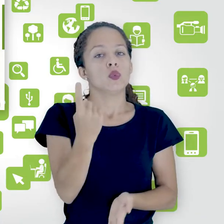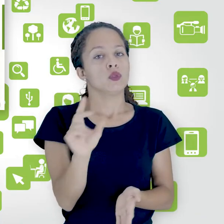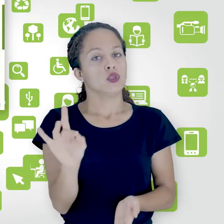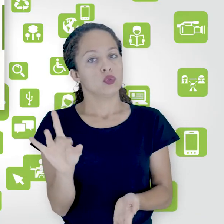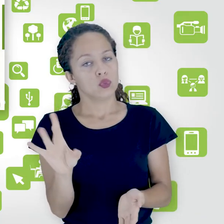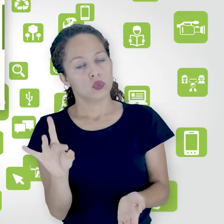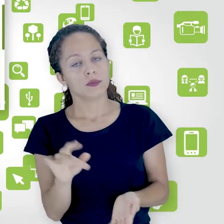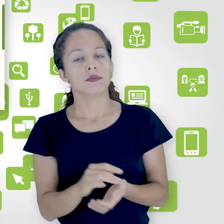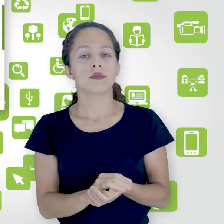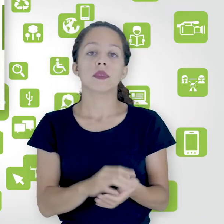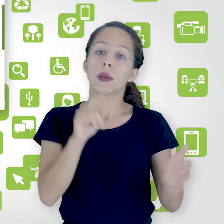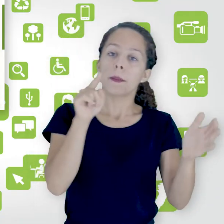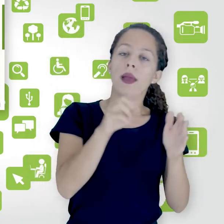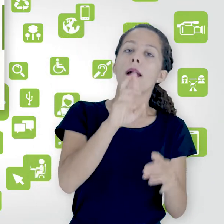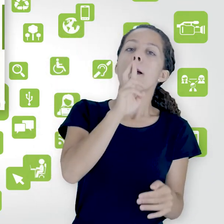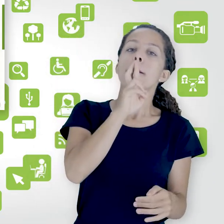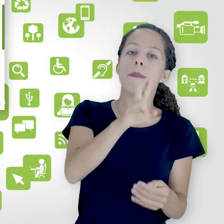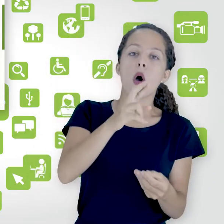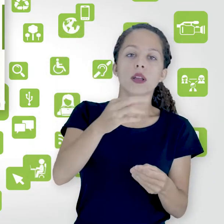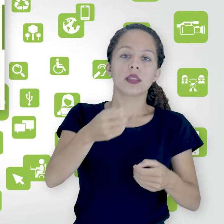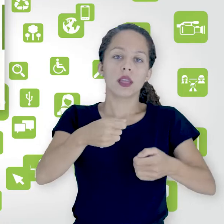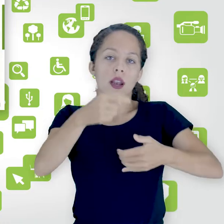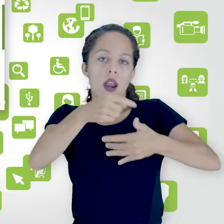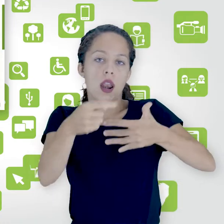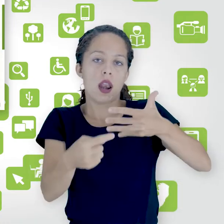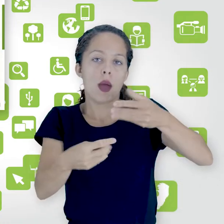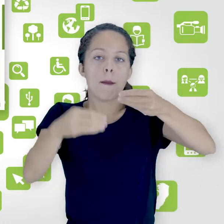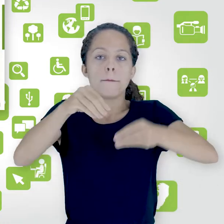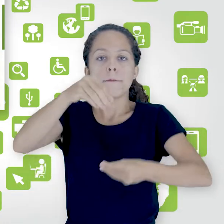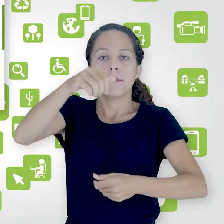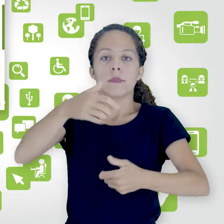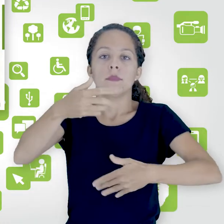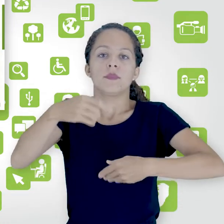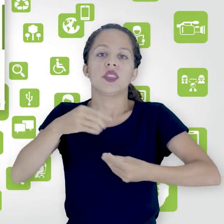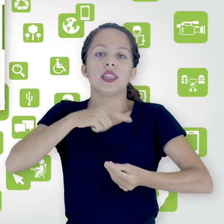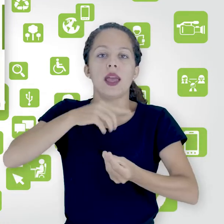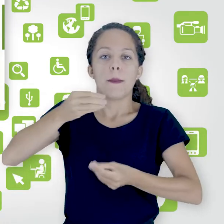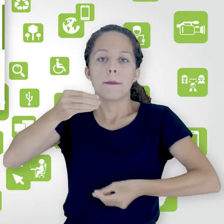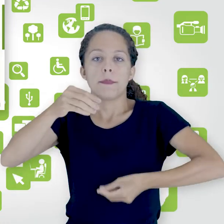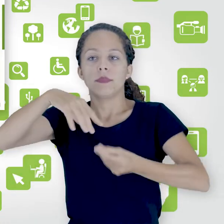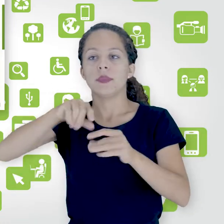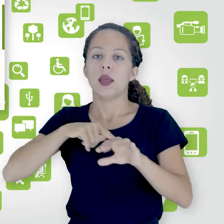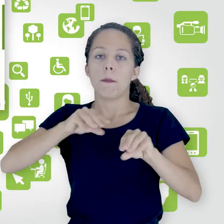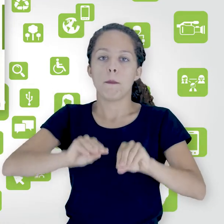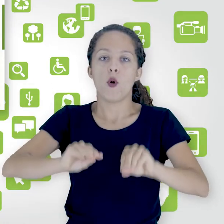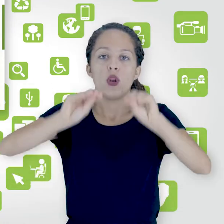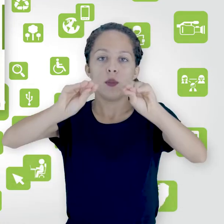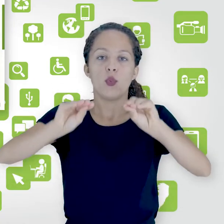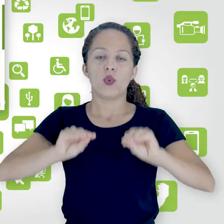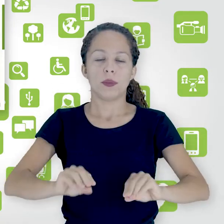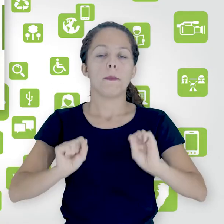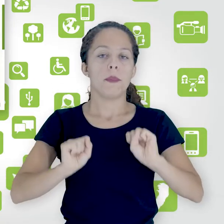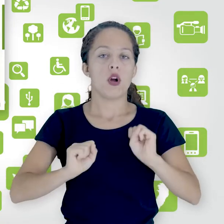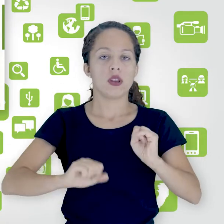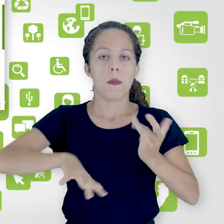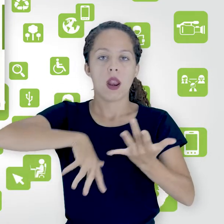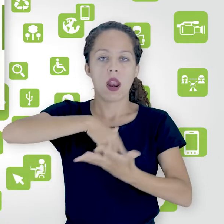de misturar as respostas, embaralhar elas todas. E você tem a opção de numerar as escolhas